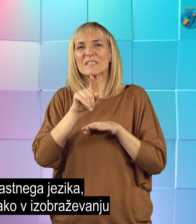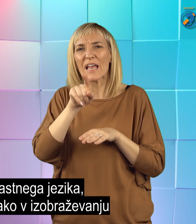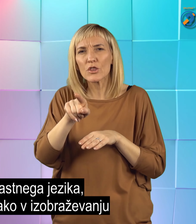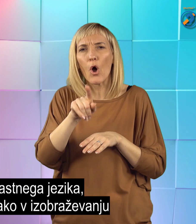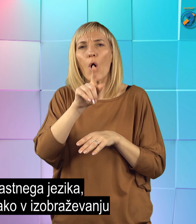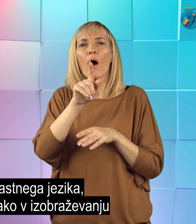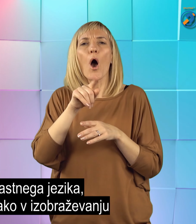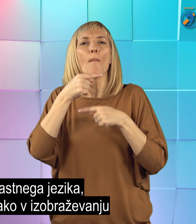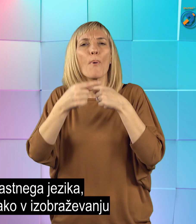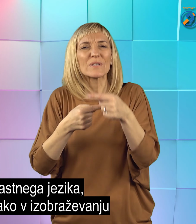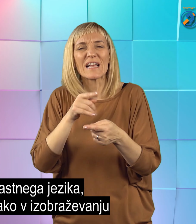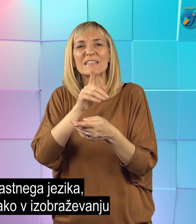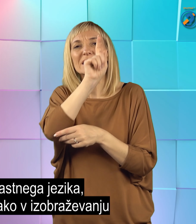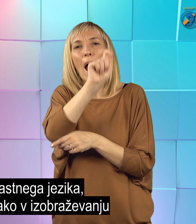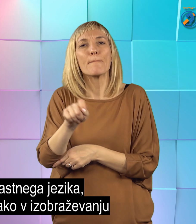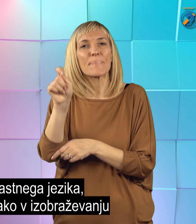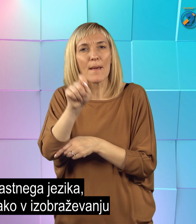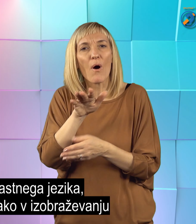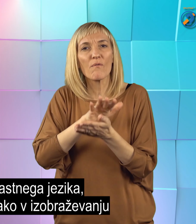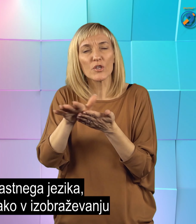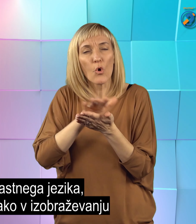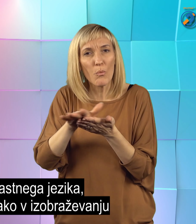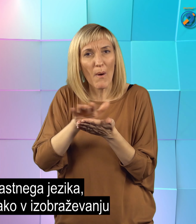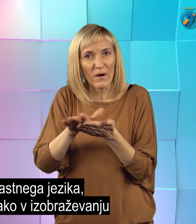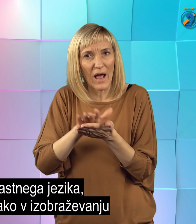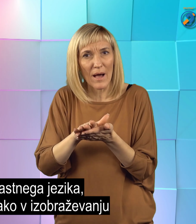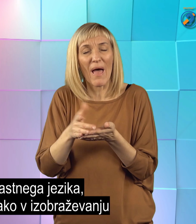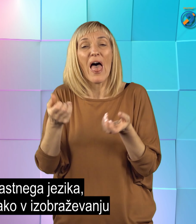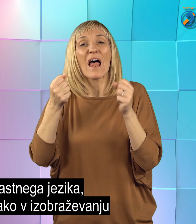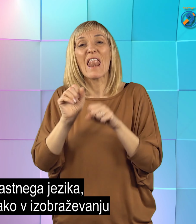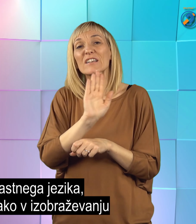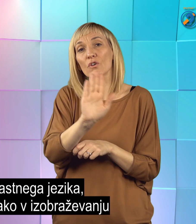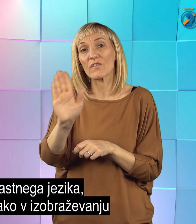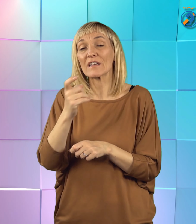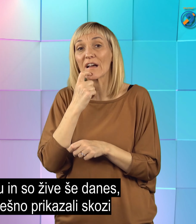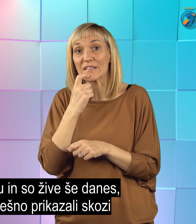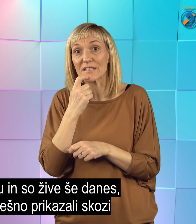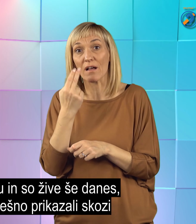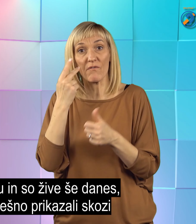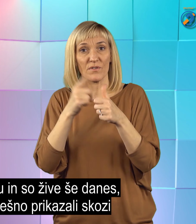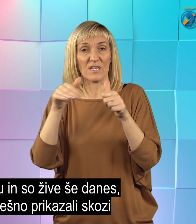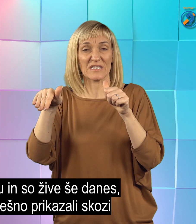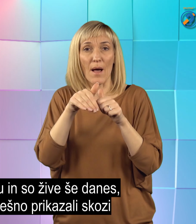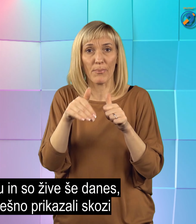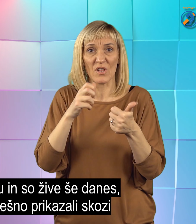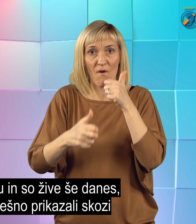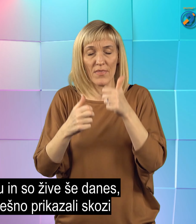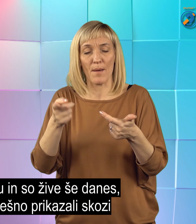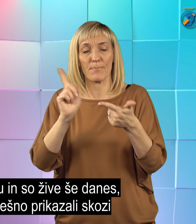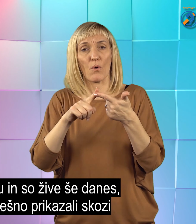uporabe lastnega jezika, ki se zrcalijo tako pri izobraževanju kot zaposlovanju in so žive še